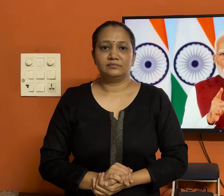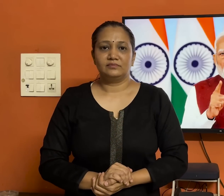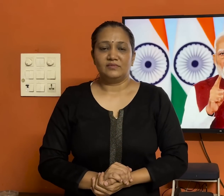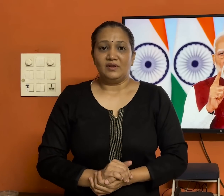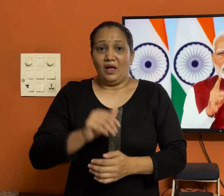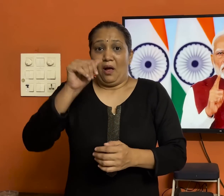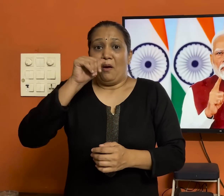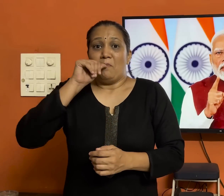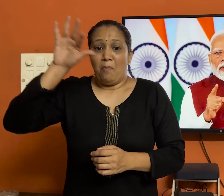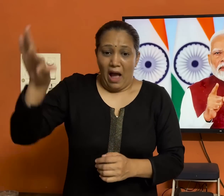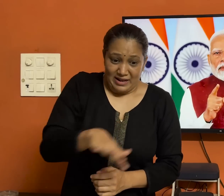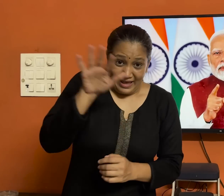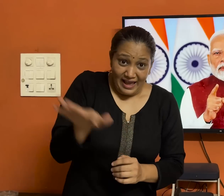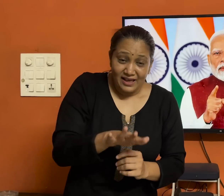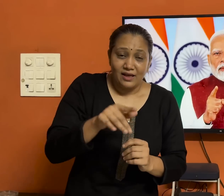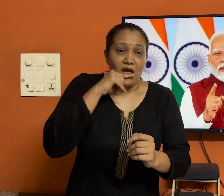पानी और खून भी